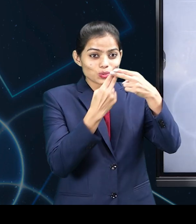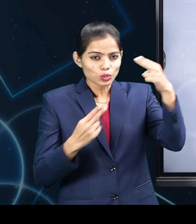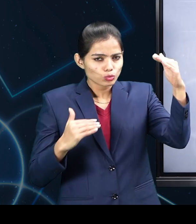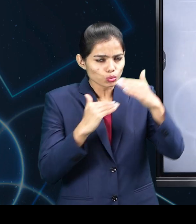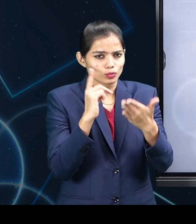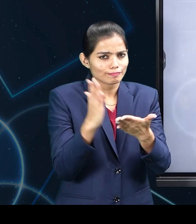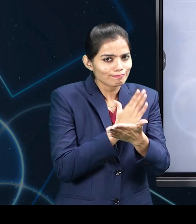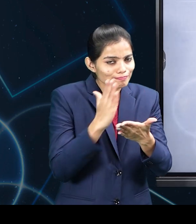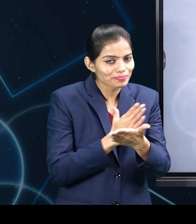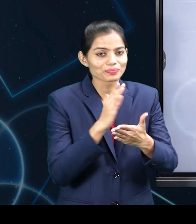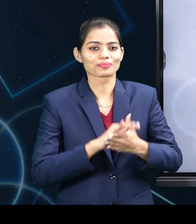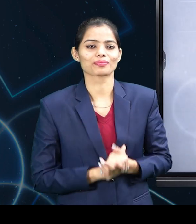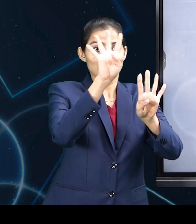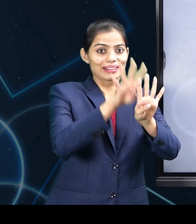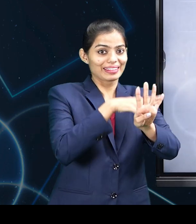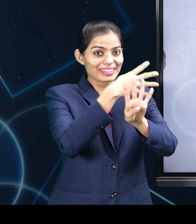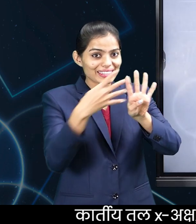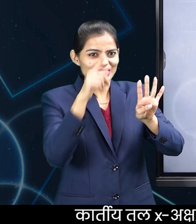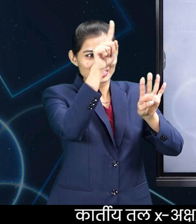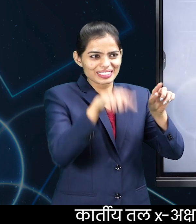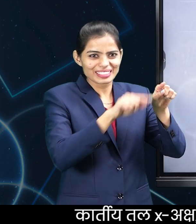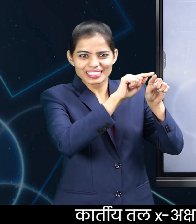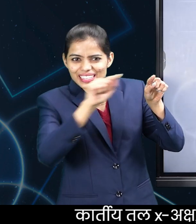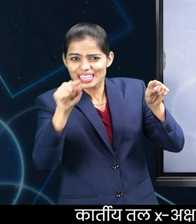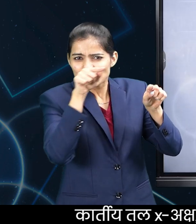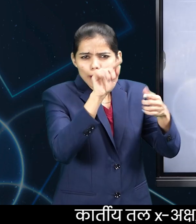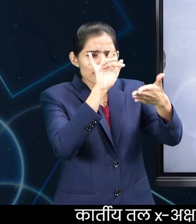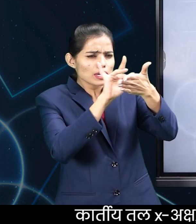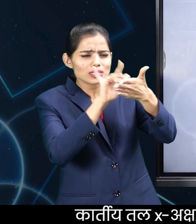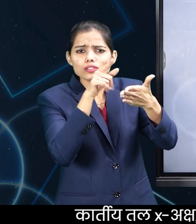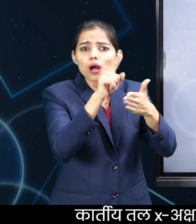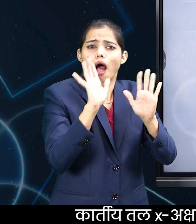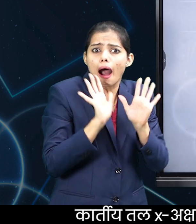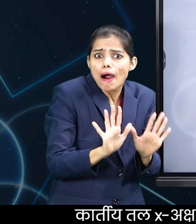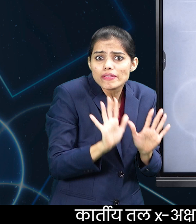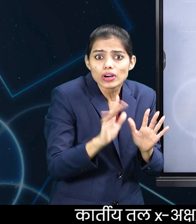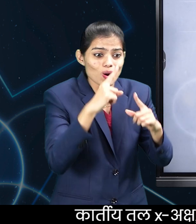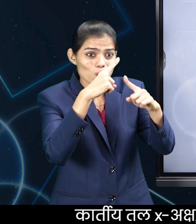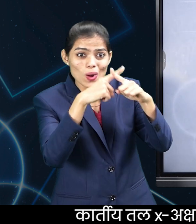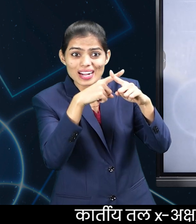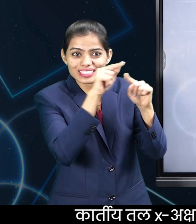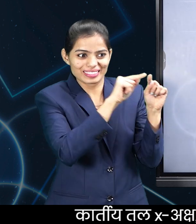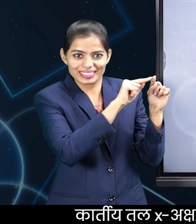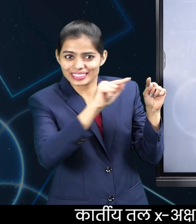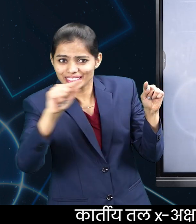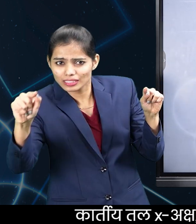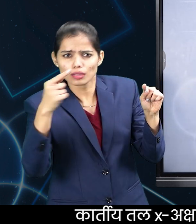याद रखने योग्य बातें, कार्तीय तल x माइनस अक्ष, y माइनस अक्ष और मूल बिंदु